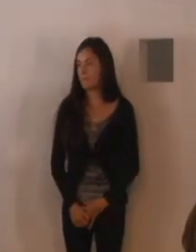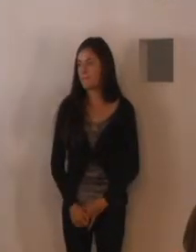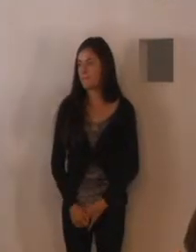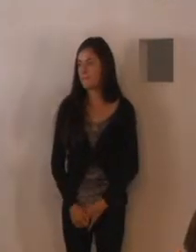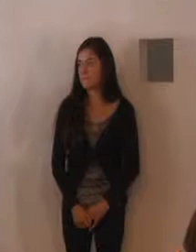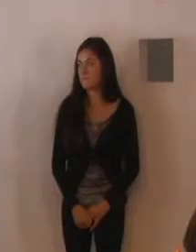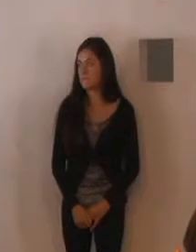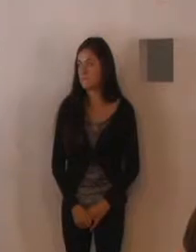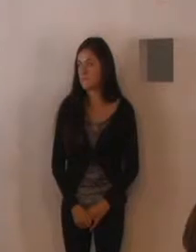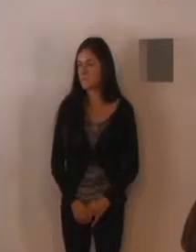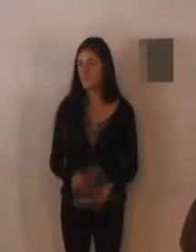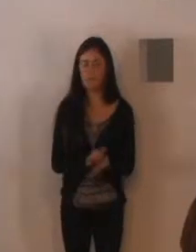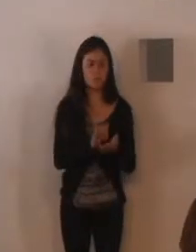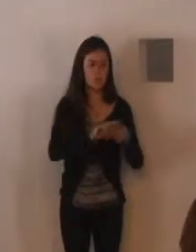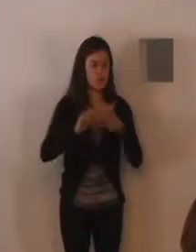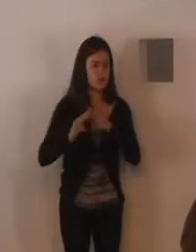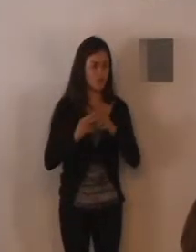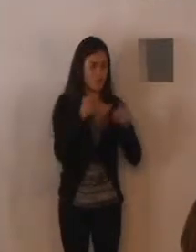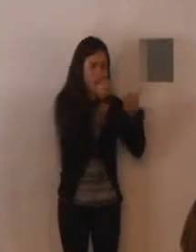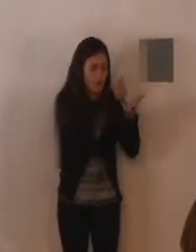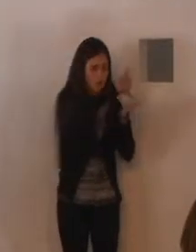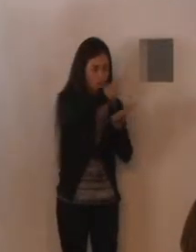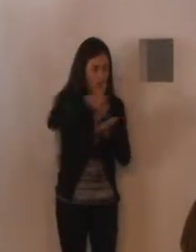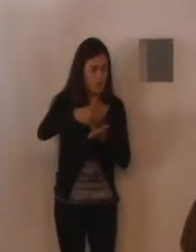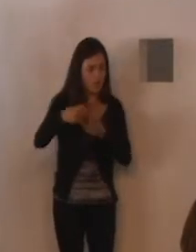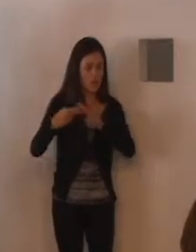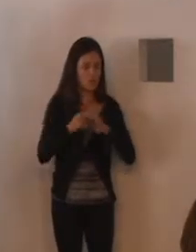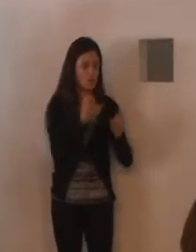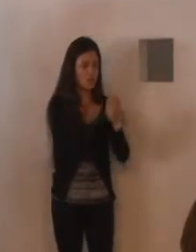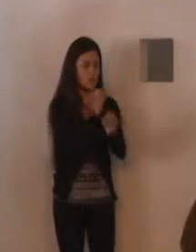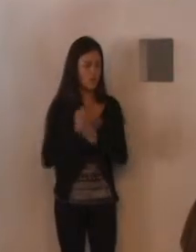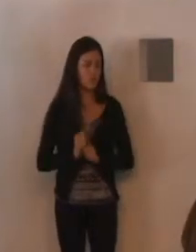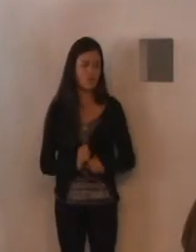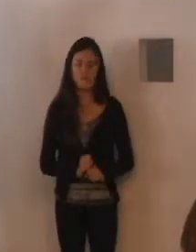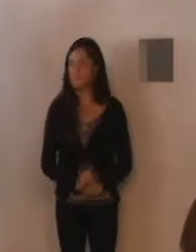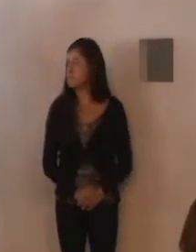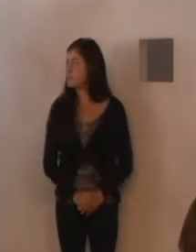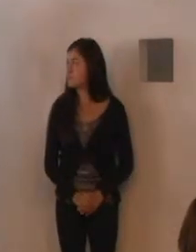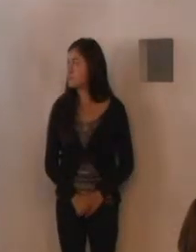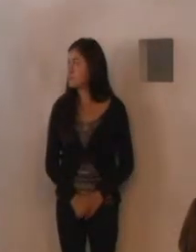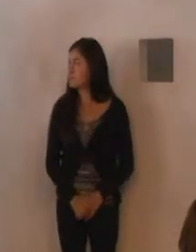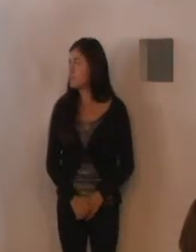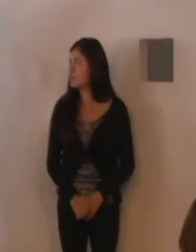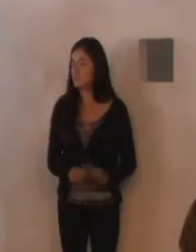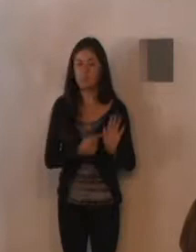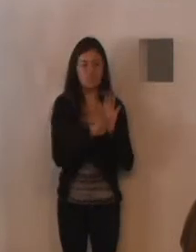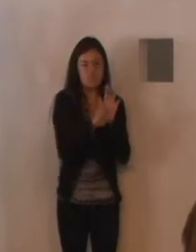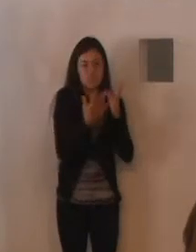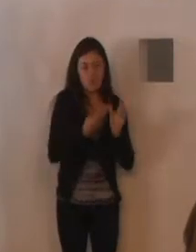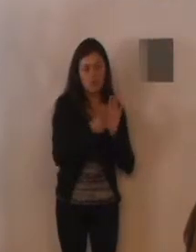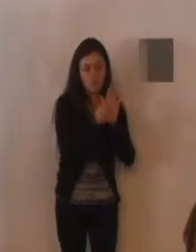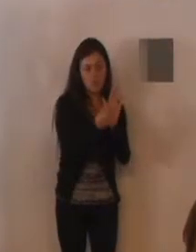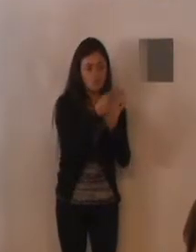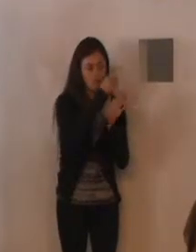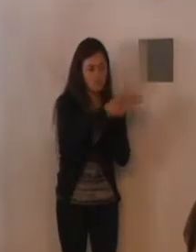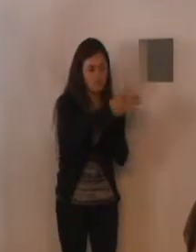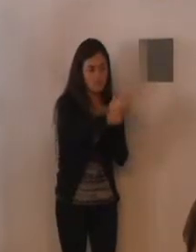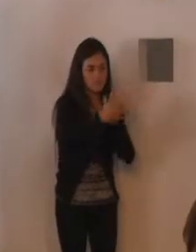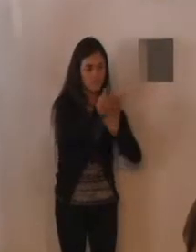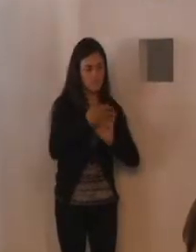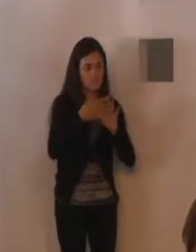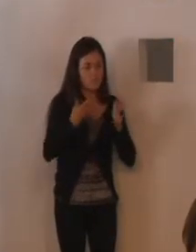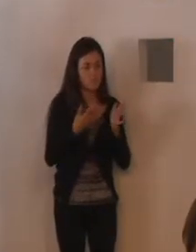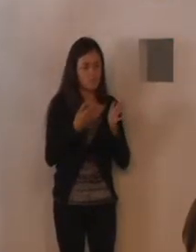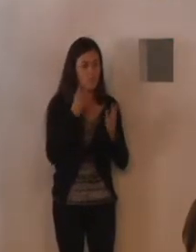de los trabajos en cuanto a las líneas. Digamos que en ese sentido les quería presentar la forma, digamos,